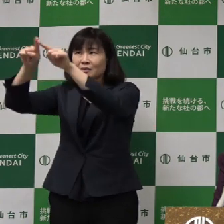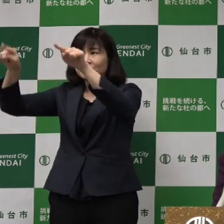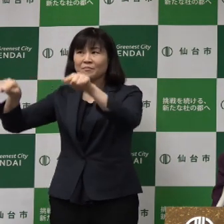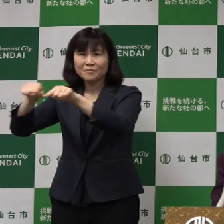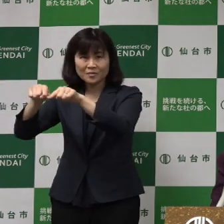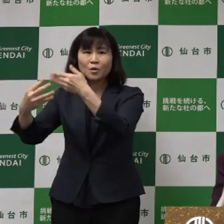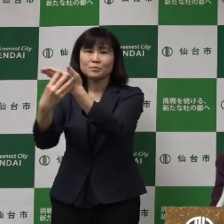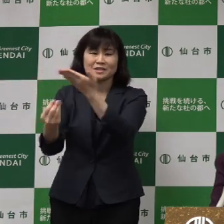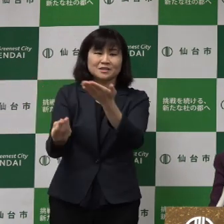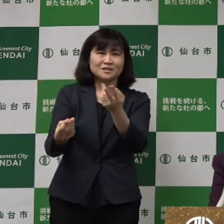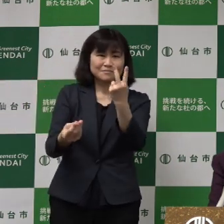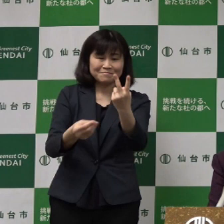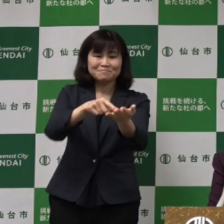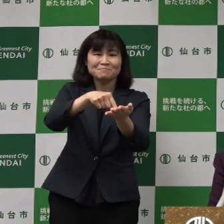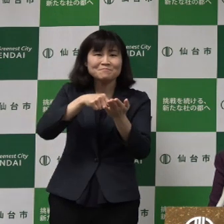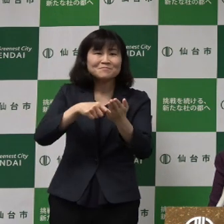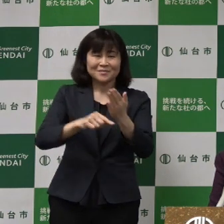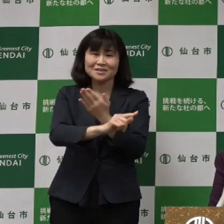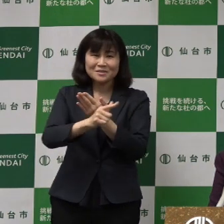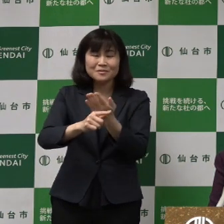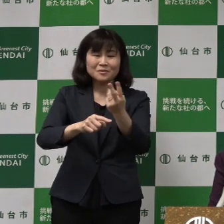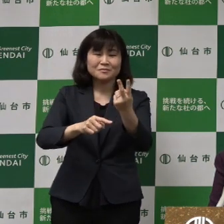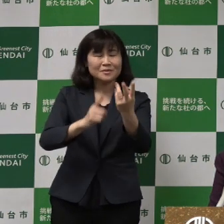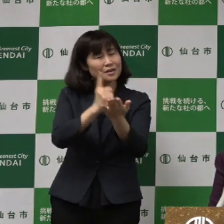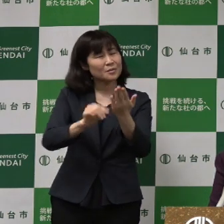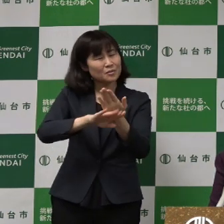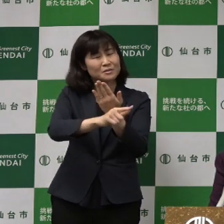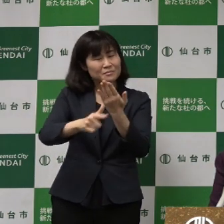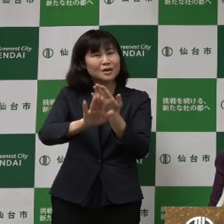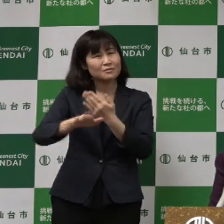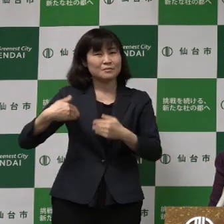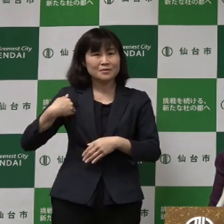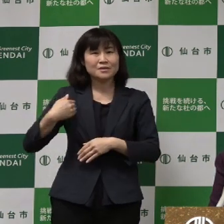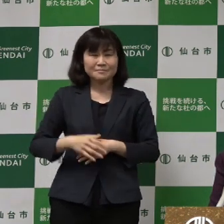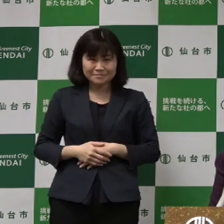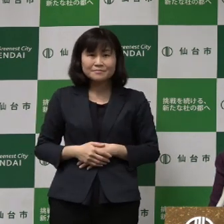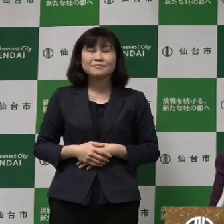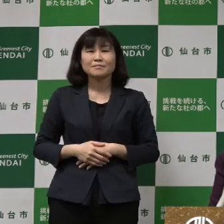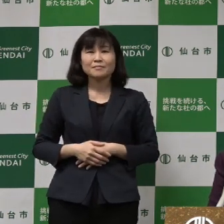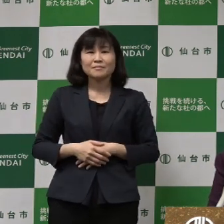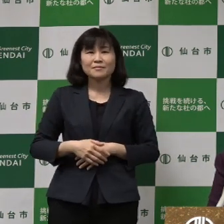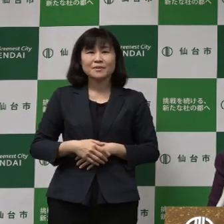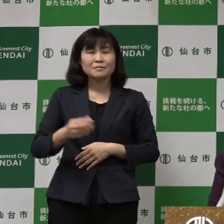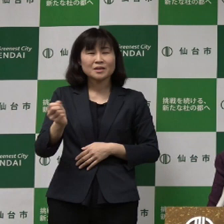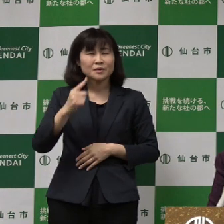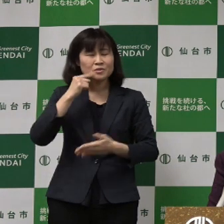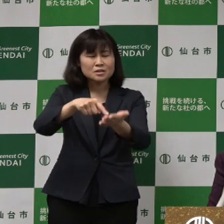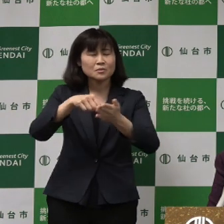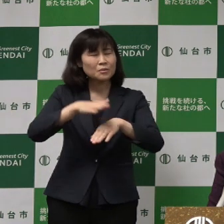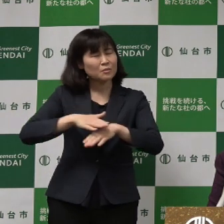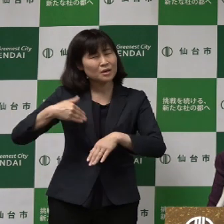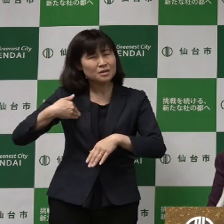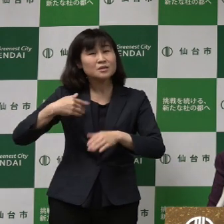しなどでございます。また問い合わせの専用ダイヤルを設けますとともに、産業振